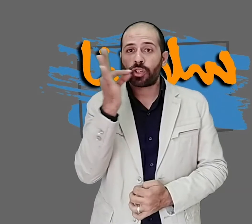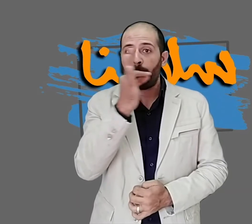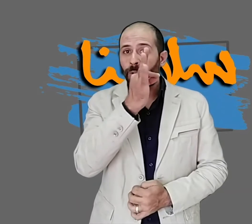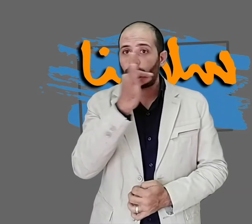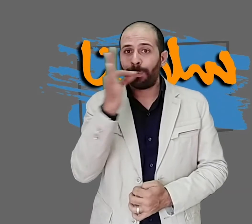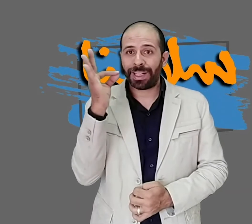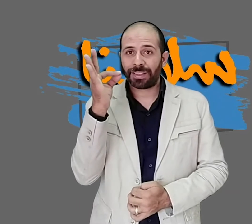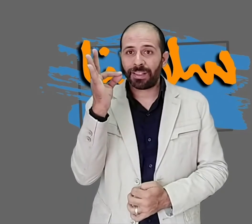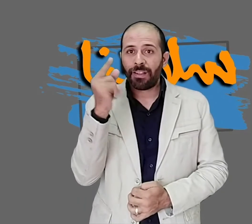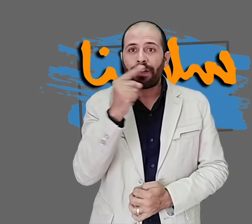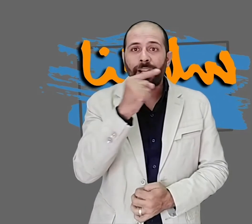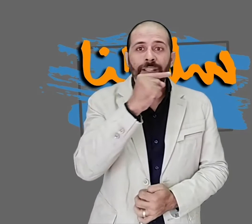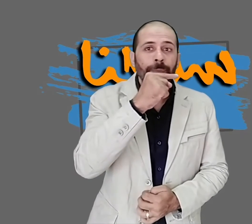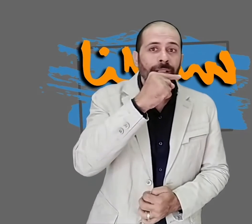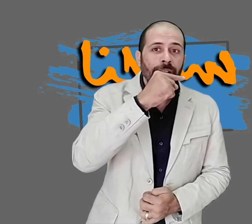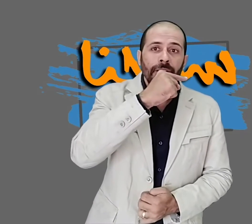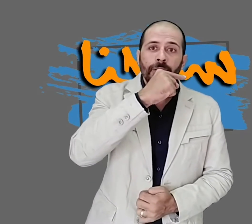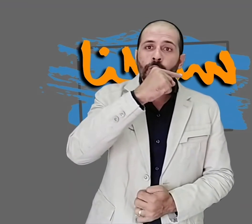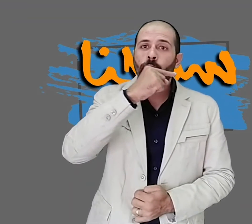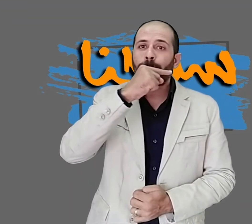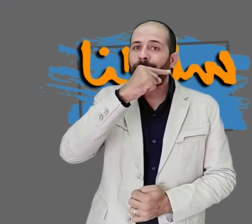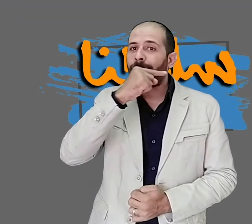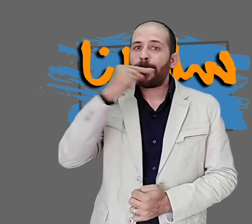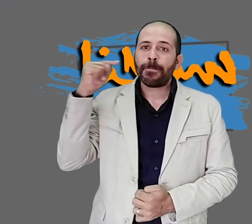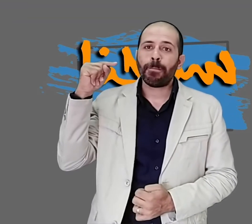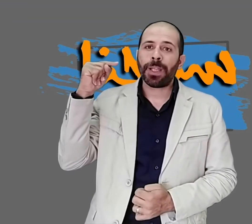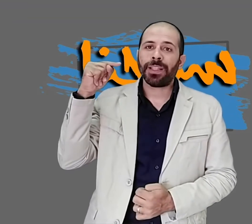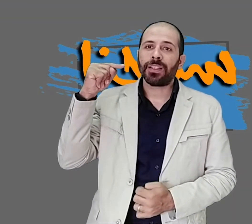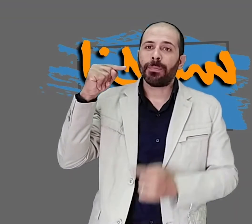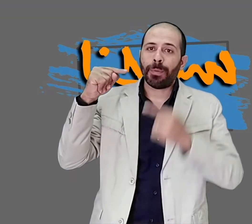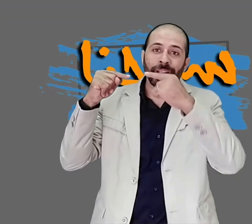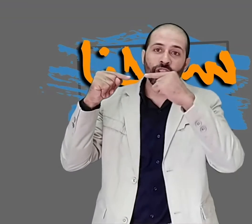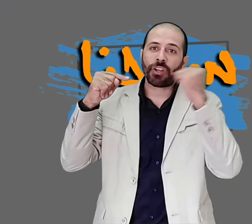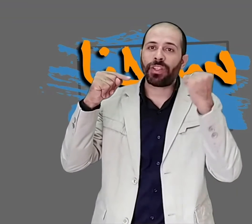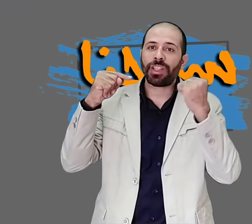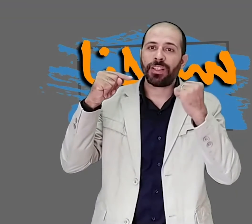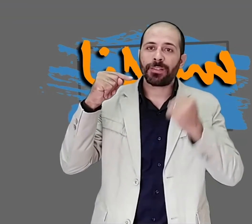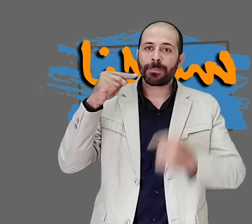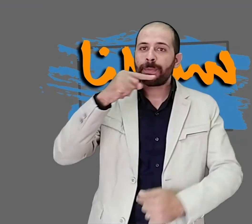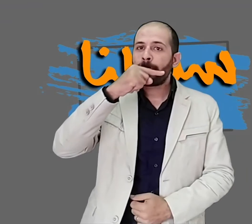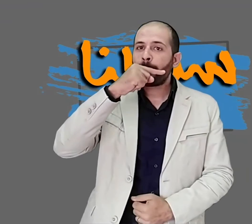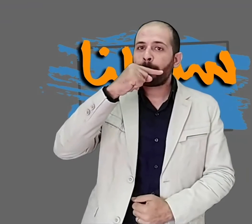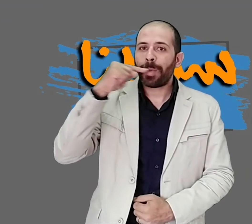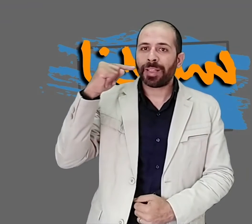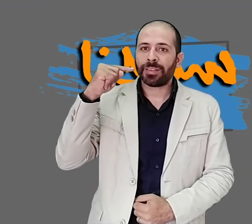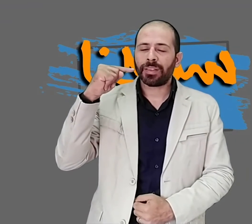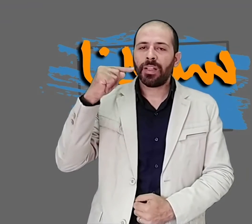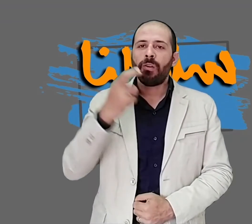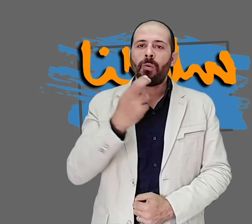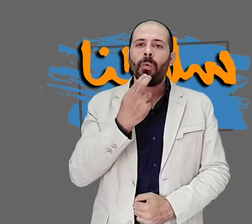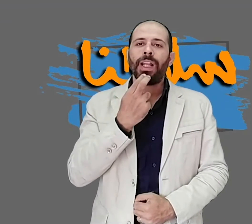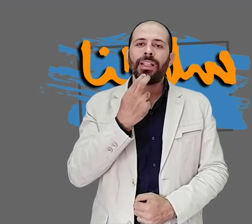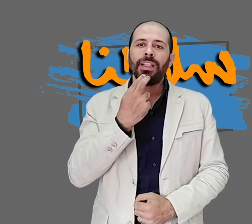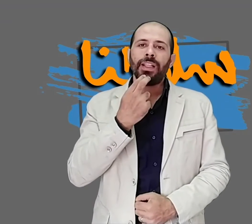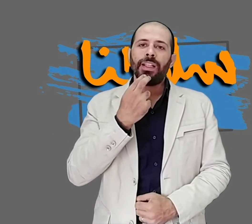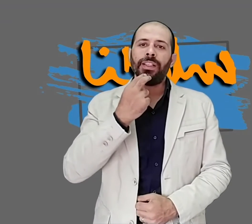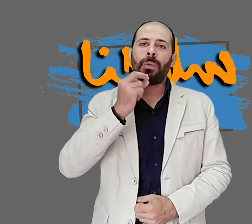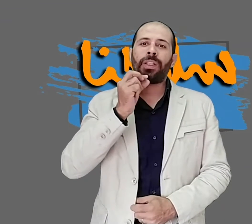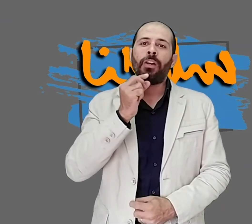اللي بيحطوه البنات، أخدنا منها الشهرة بتاعتها بنت، ما بينيش شفتين، بنت. ولد، لأن الولد أول ما